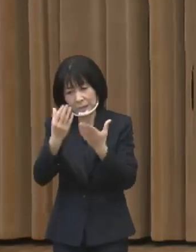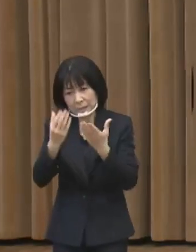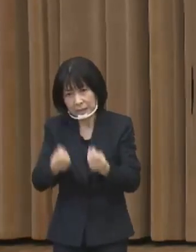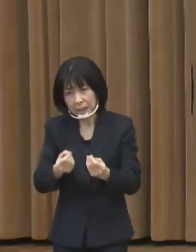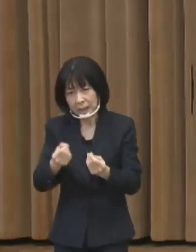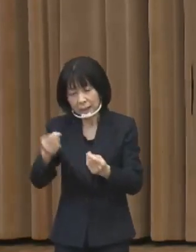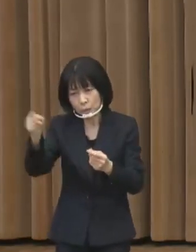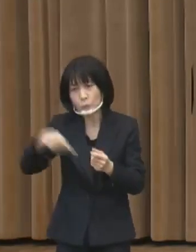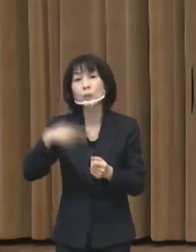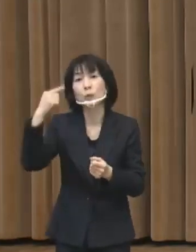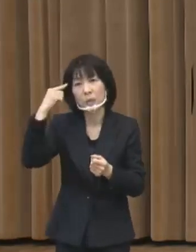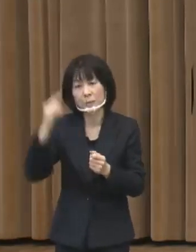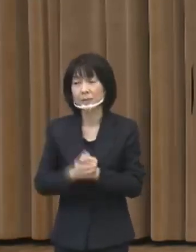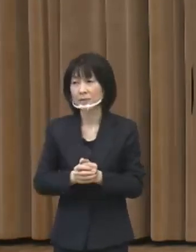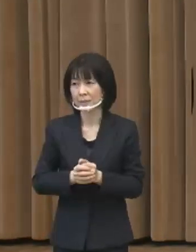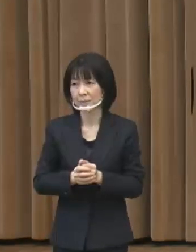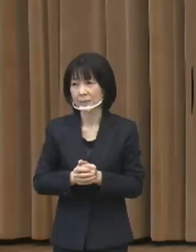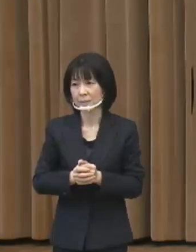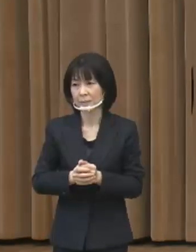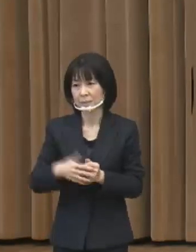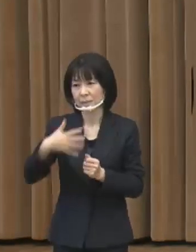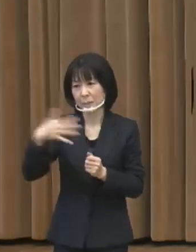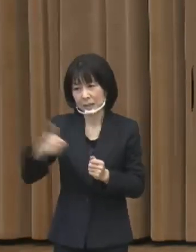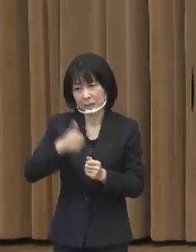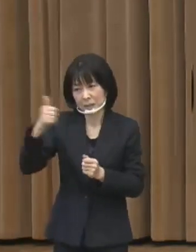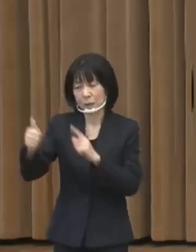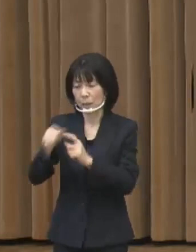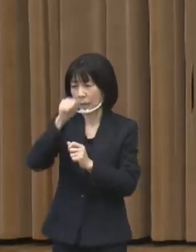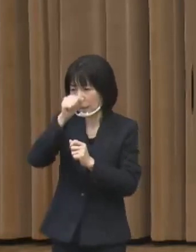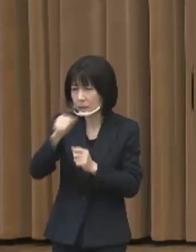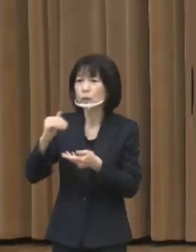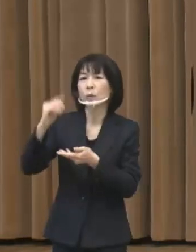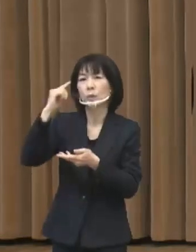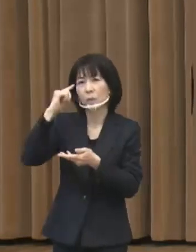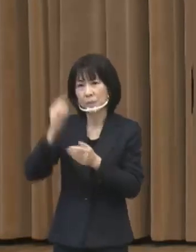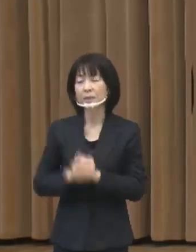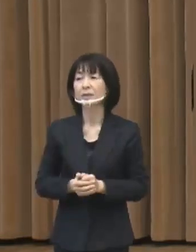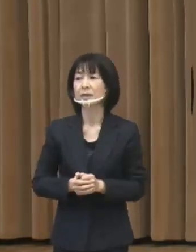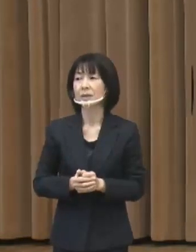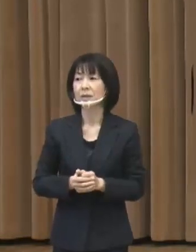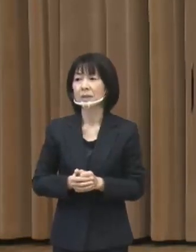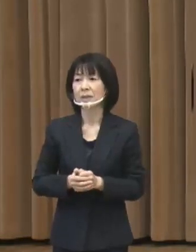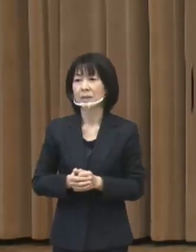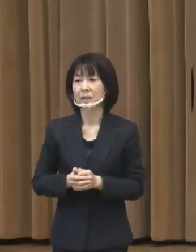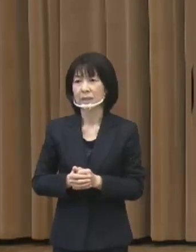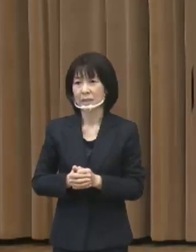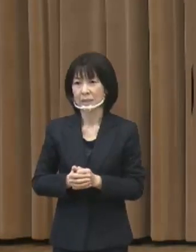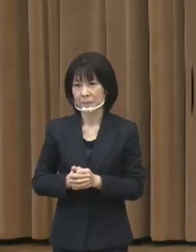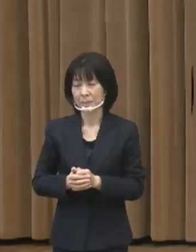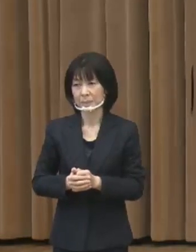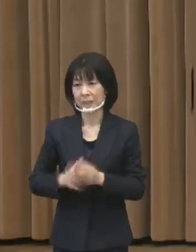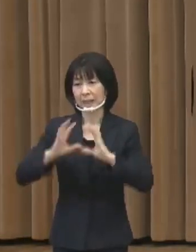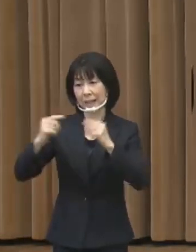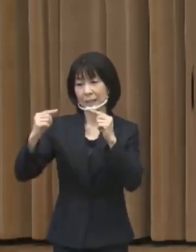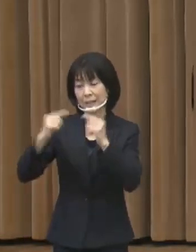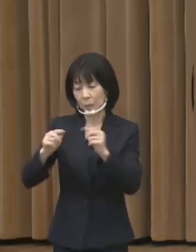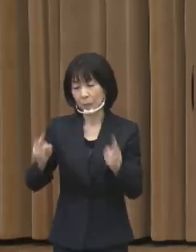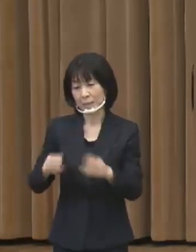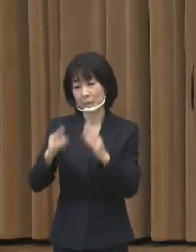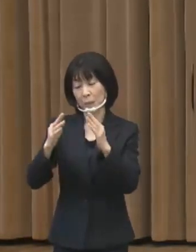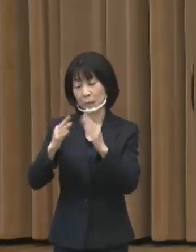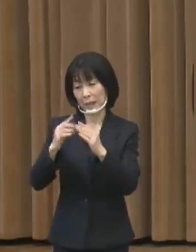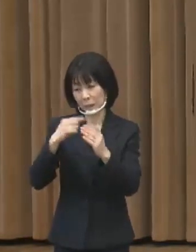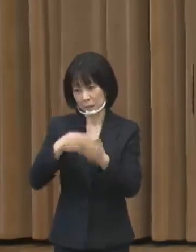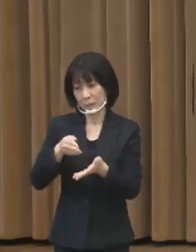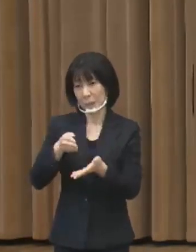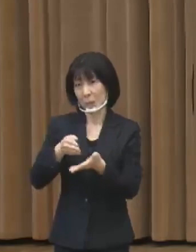いますので、歓迎をさせていただきたいと思います。外交官とかちょっと外交の専門家としてのコ